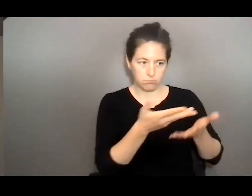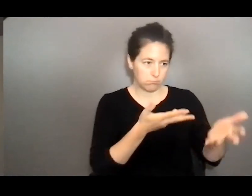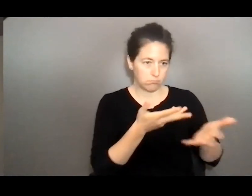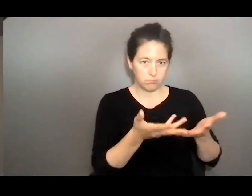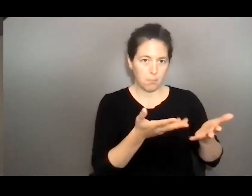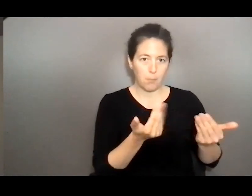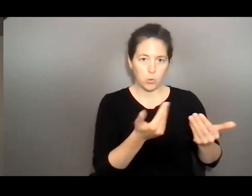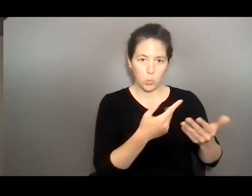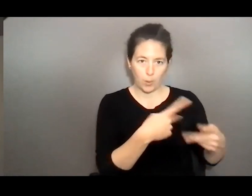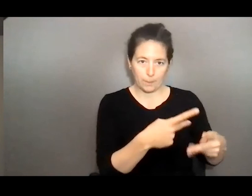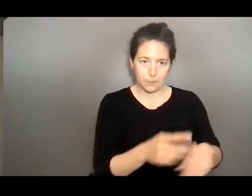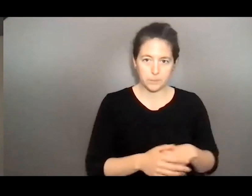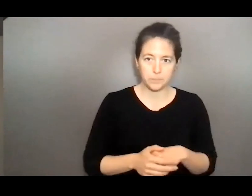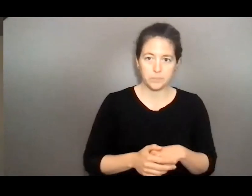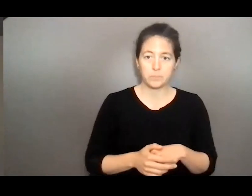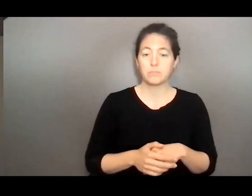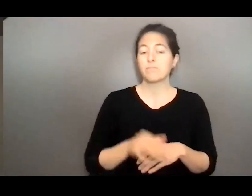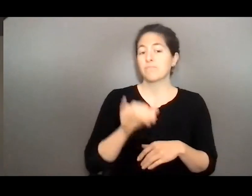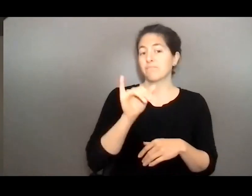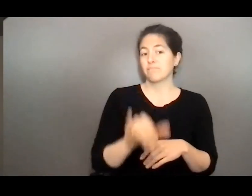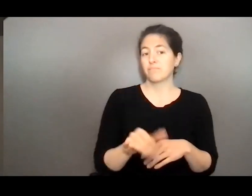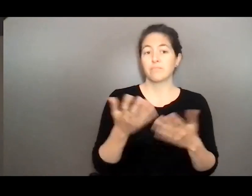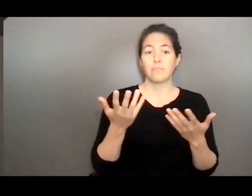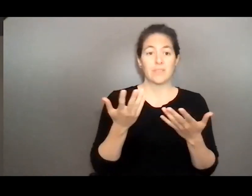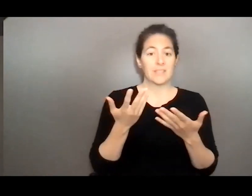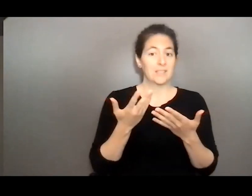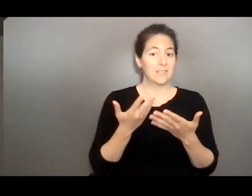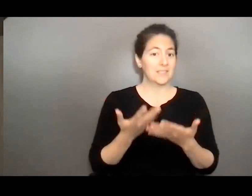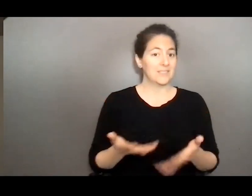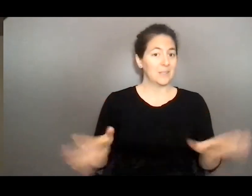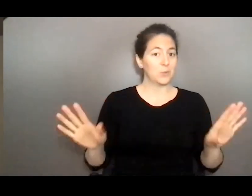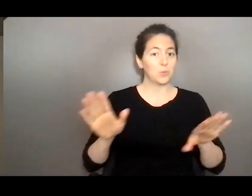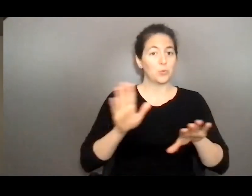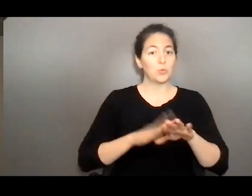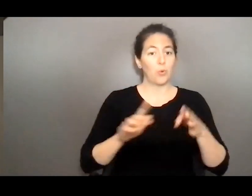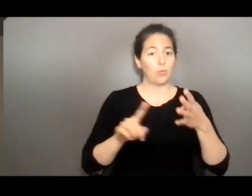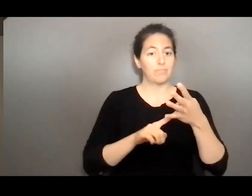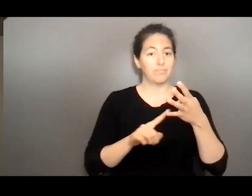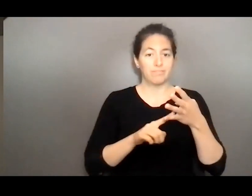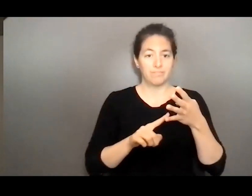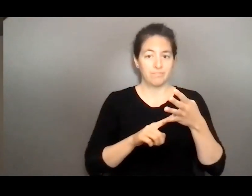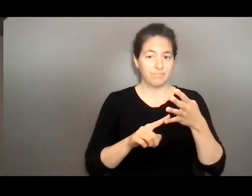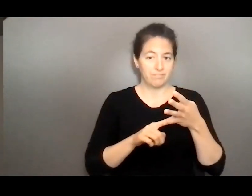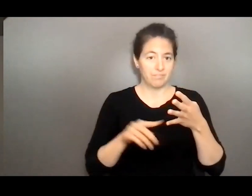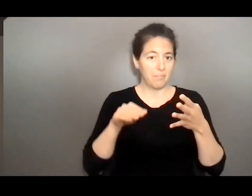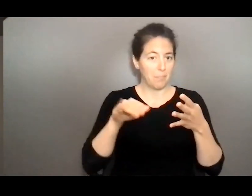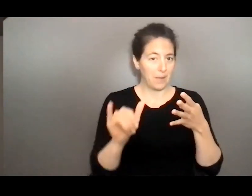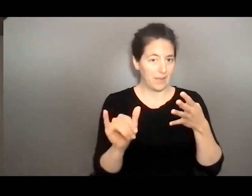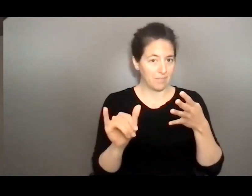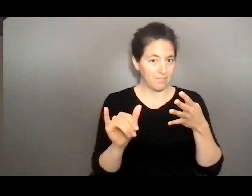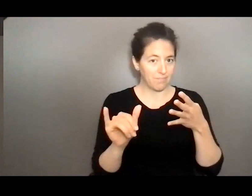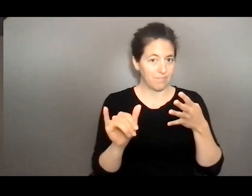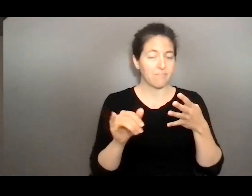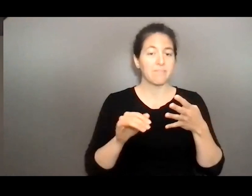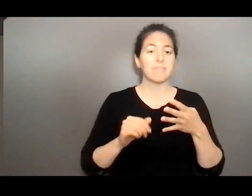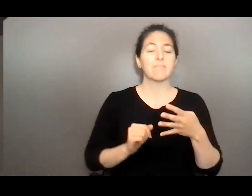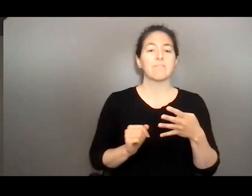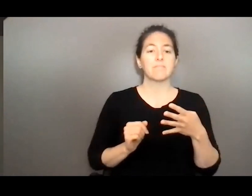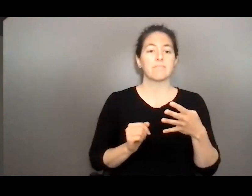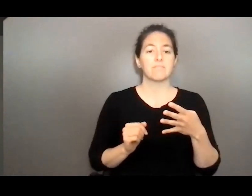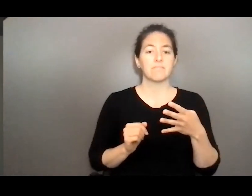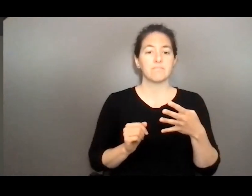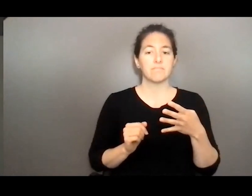Et puis, c'est pas mal tout pour notre 4e semaine de mai.